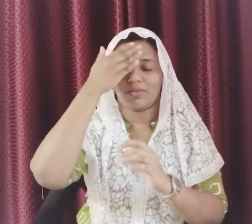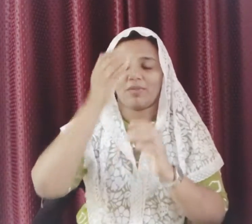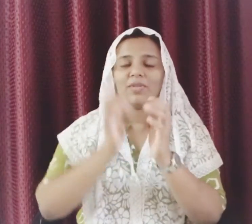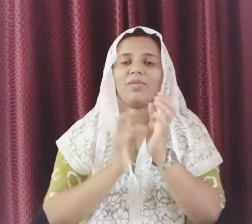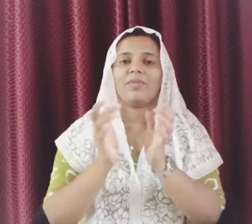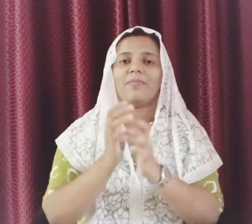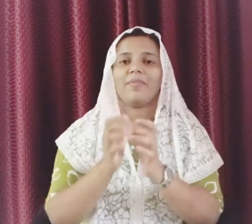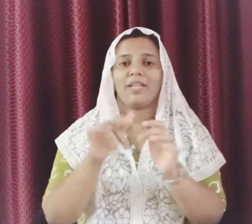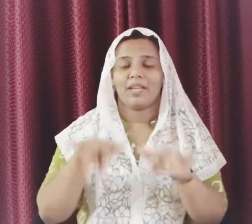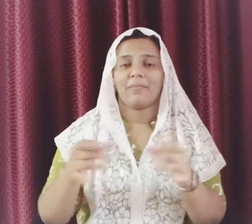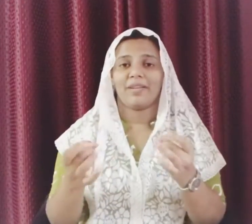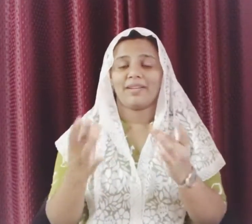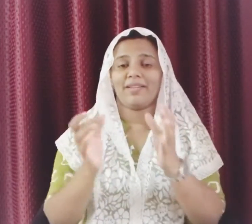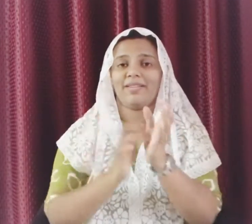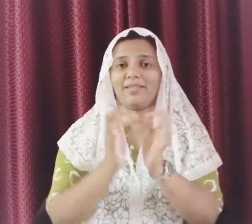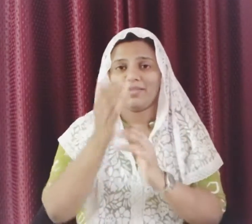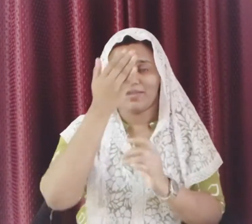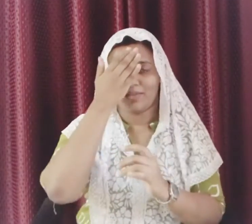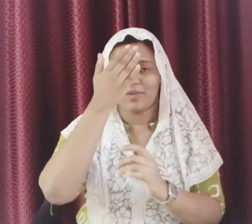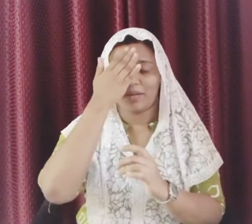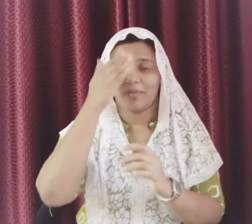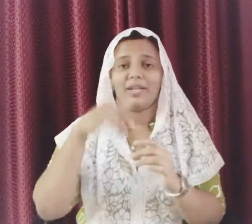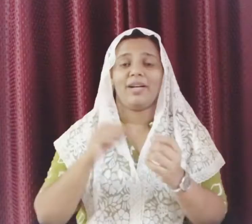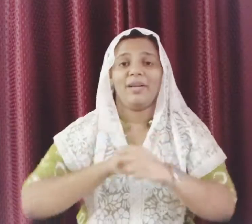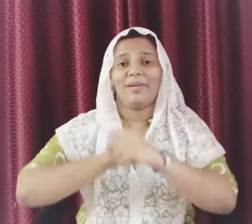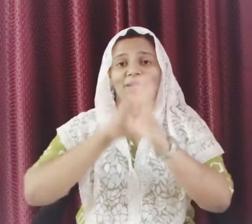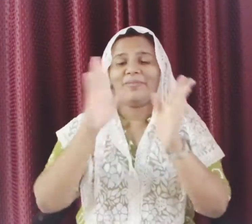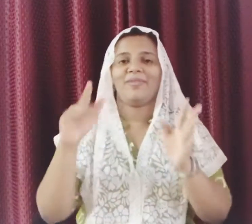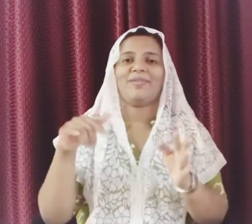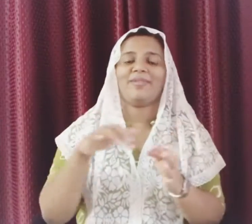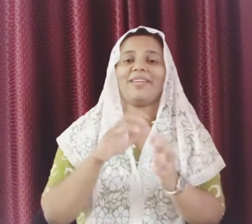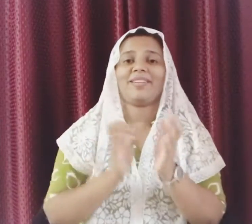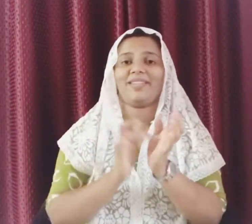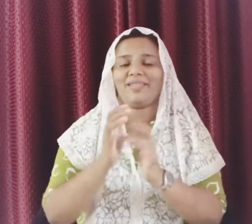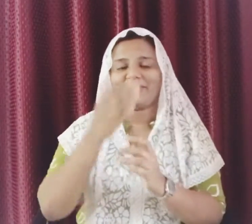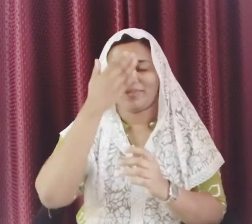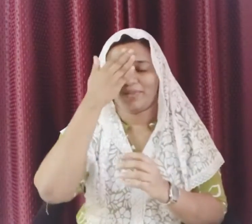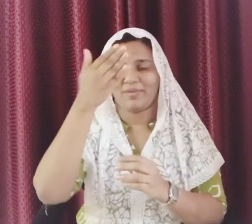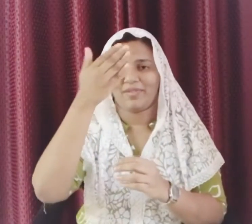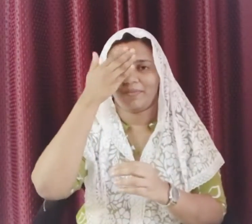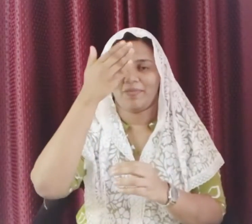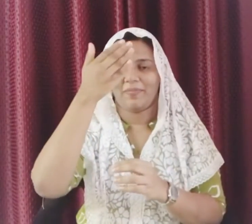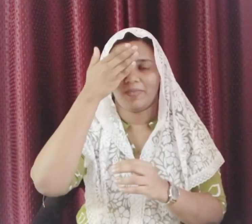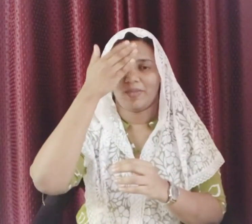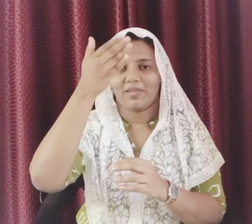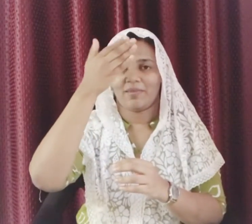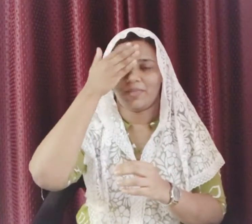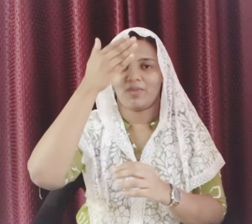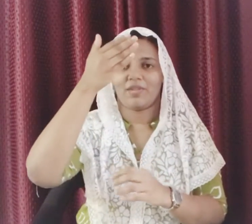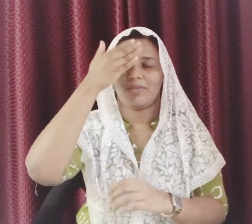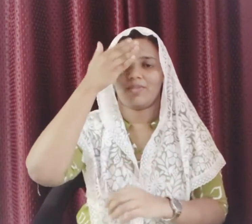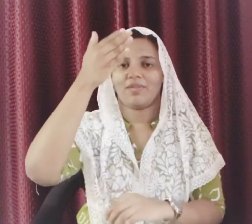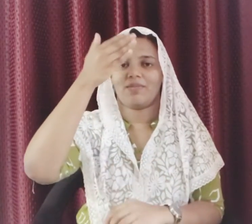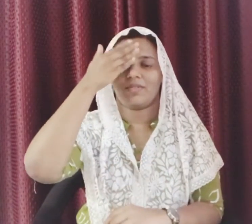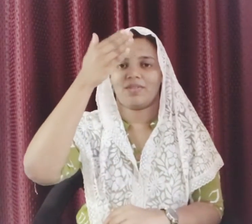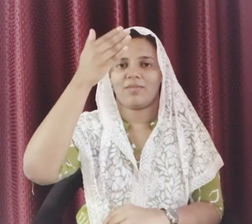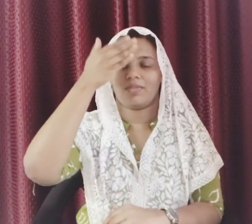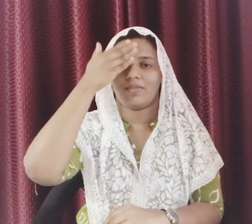ഈ പകൽക്കാലത്തിനായിട്ട് സ്തോത്രം പറഞ്ഞാട്ടെ, കർത്താവേ, അങ്ങ് ഞങ്ങളെ അത്ഭുതകരമായി നടത്തുന്ന പകൽക്കാലമാകിയാൽ സ്തോത്രം, സ്തോത്രം, സ്തോത്രം കർത്താവേ, സ്തോത്രം, സ്തോത്രം,